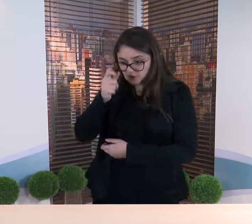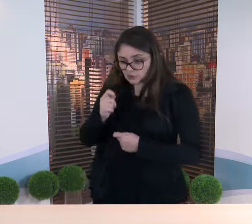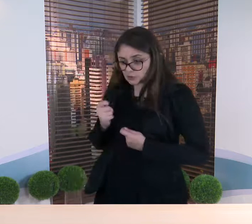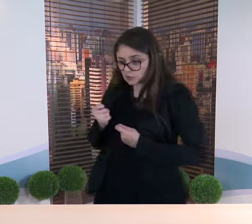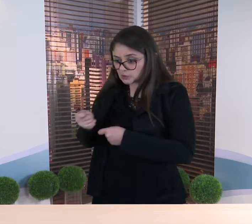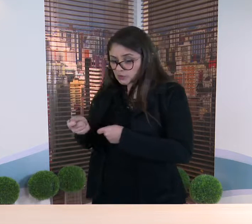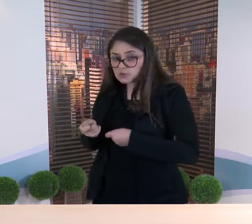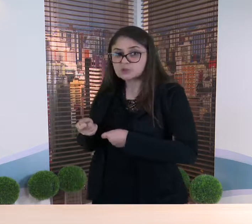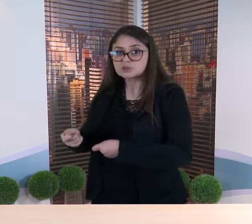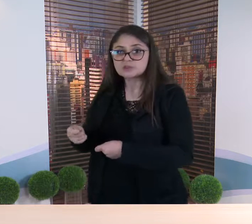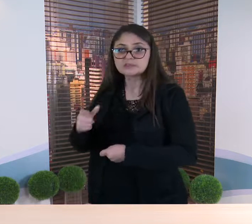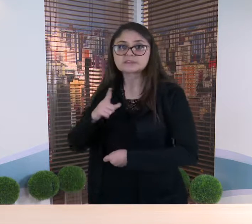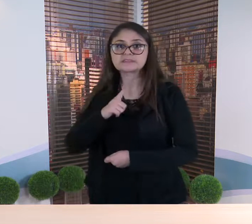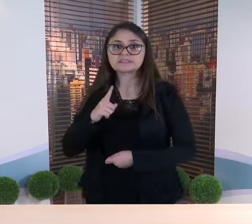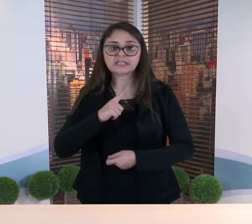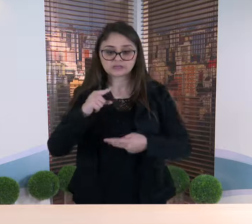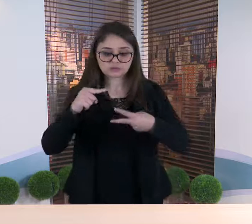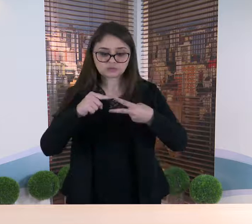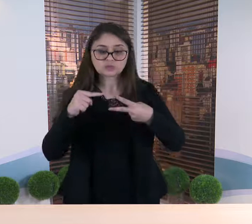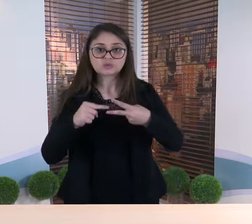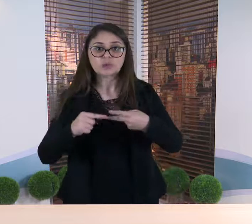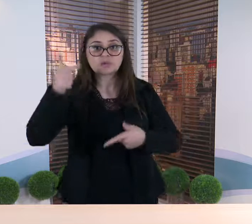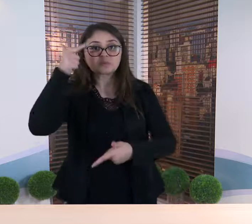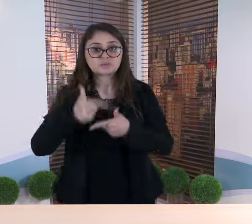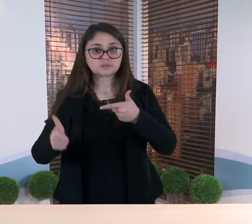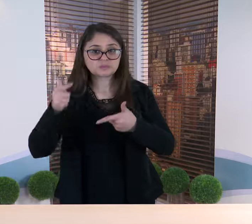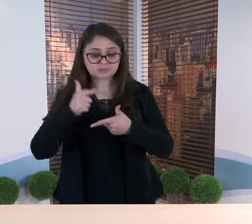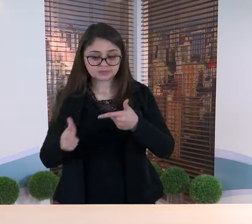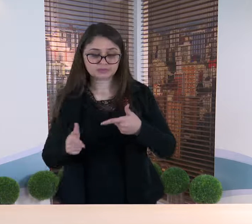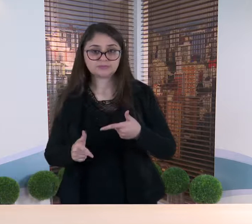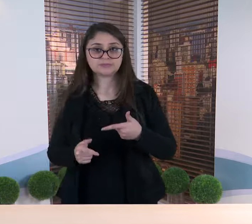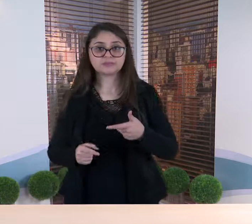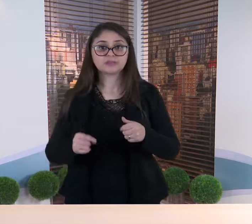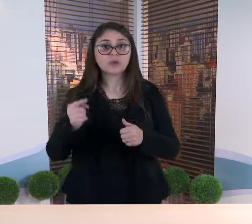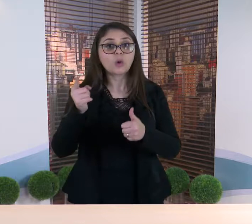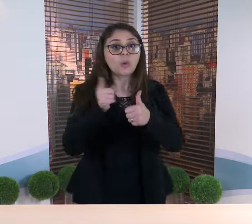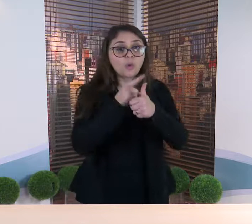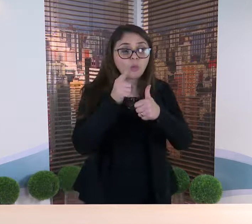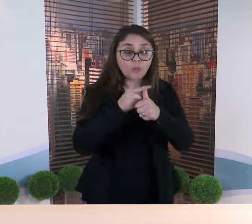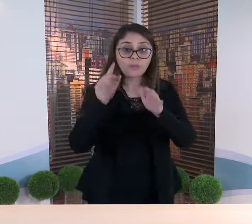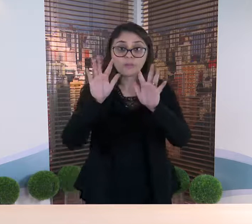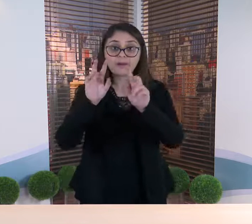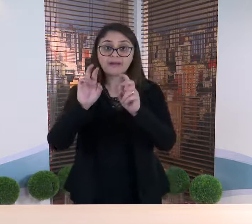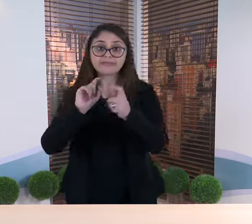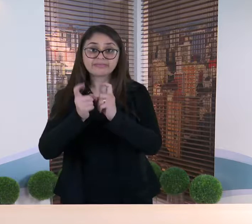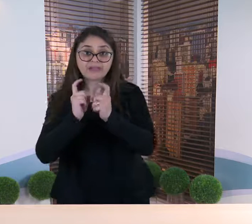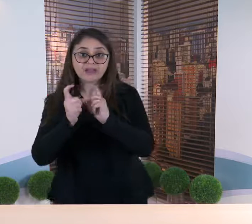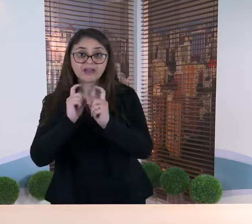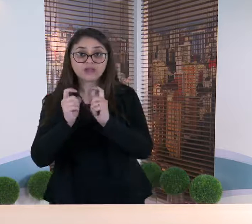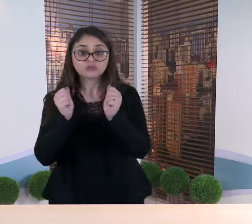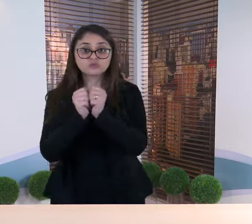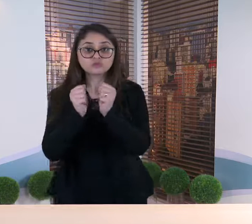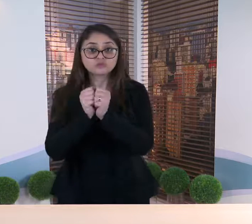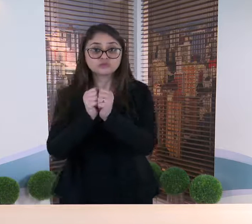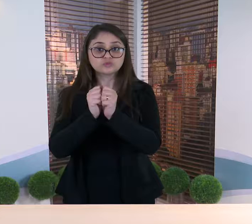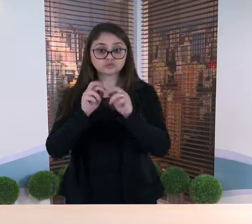causa 2 tragédias. Durante uma reunião na corte celeste, o adversário levanta